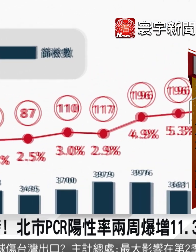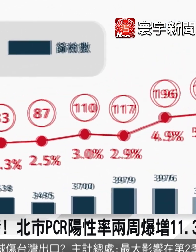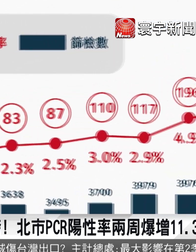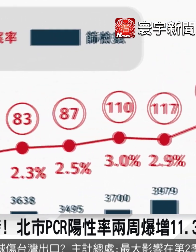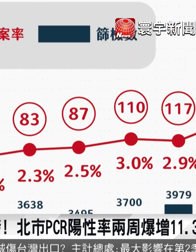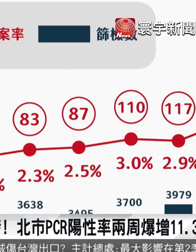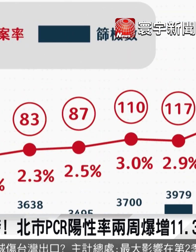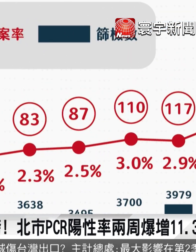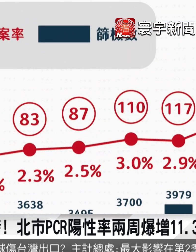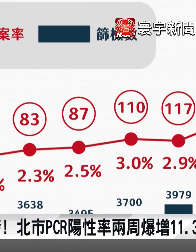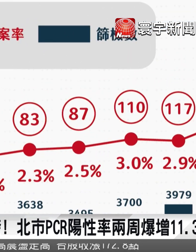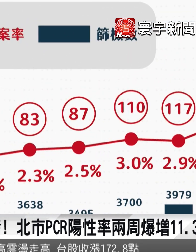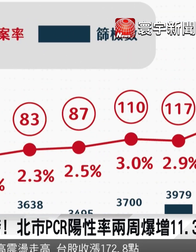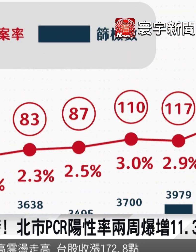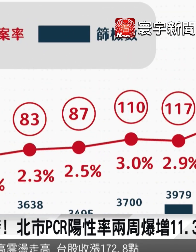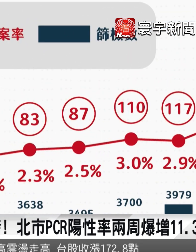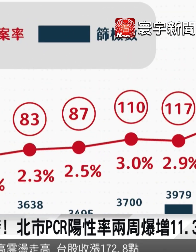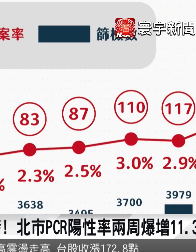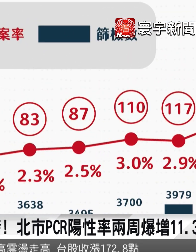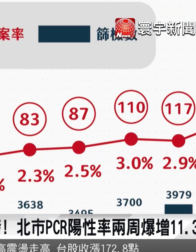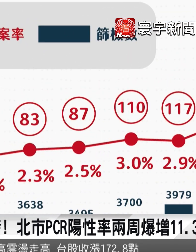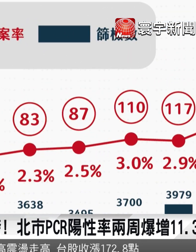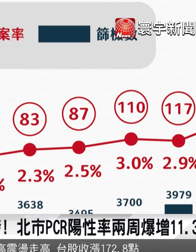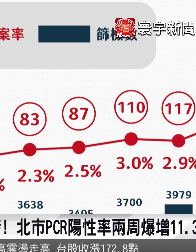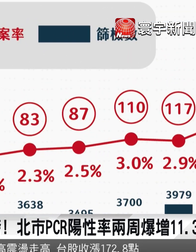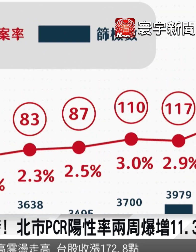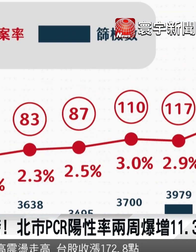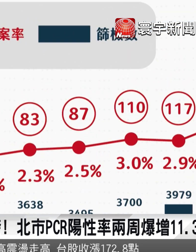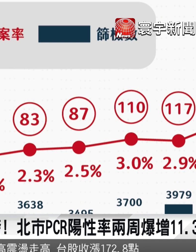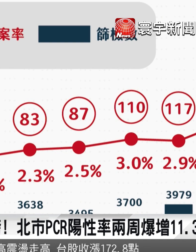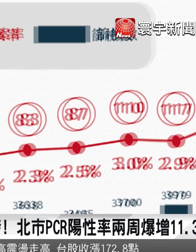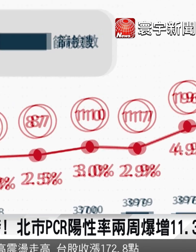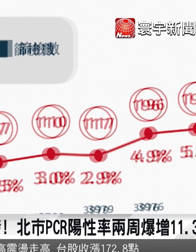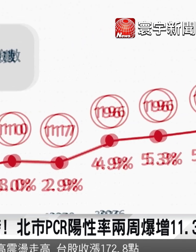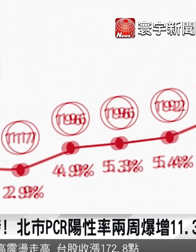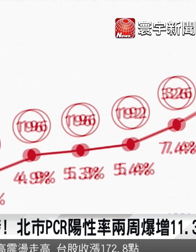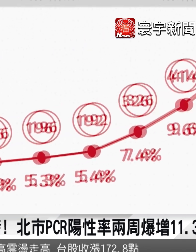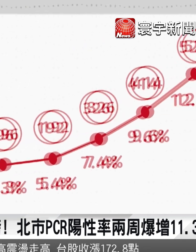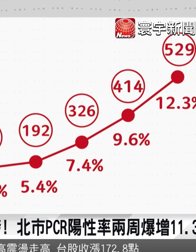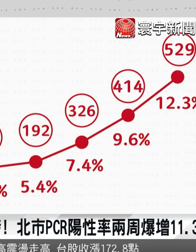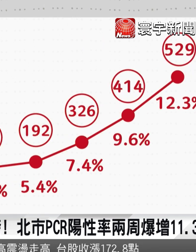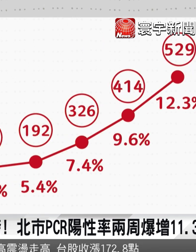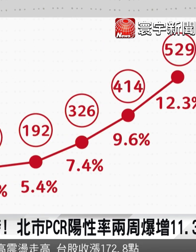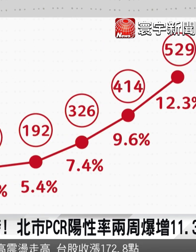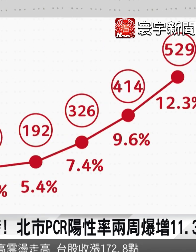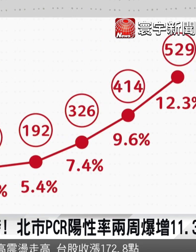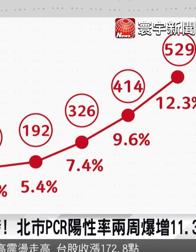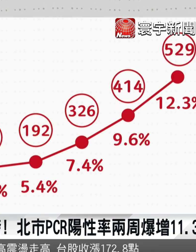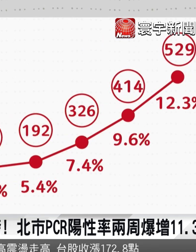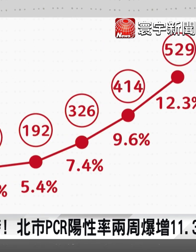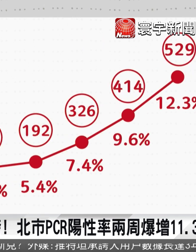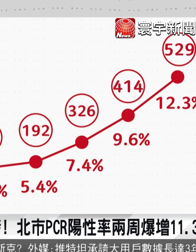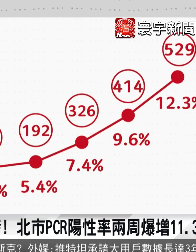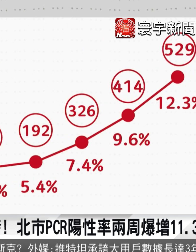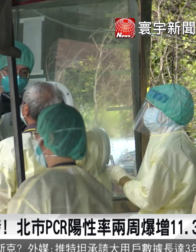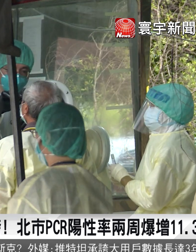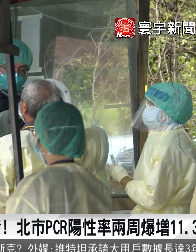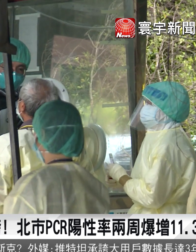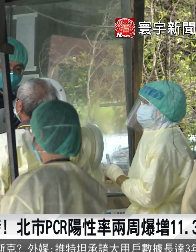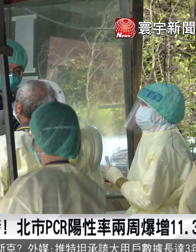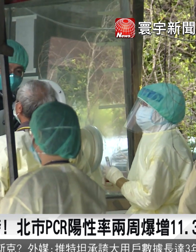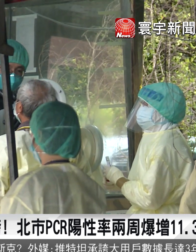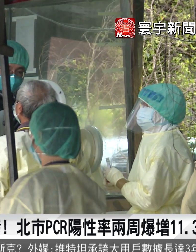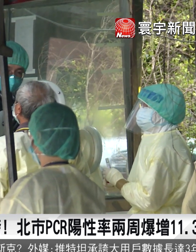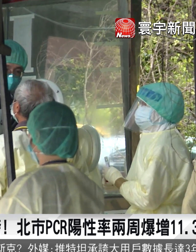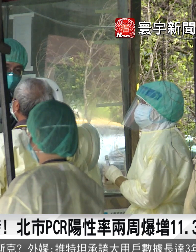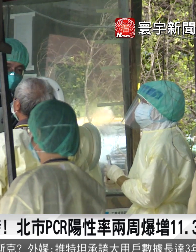是因为北市 PCR 采检阳性率从4月14号的1%，两周内急速攀升到12.3%，北